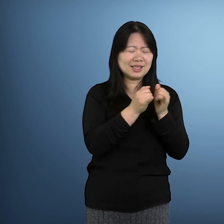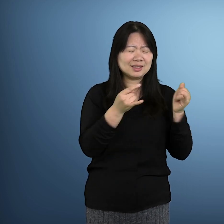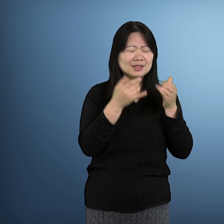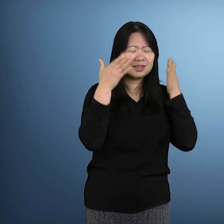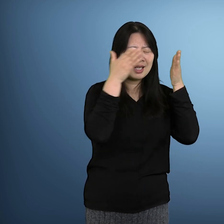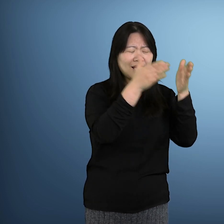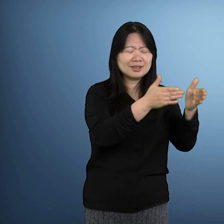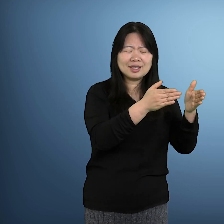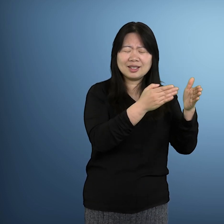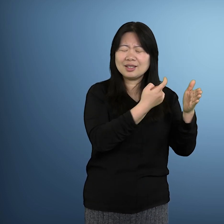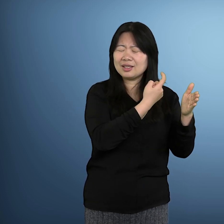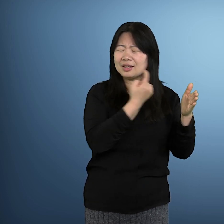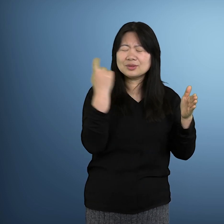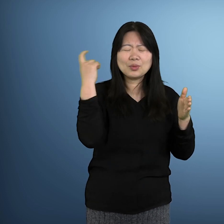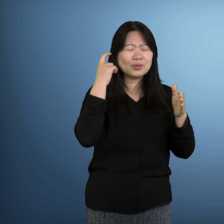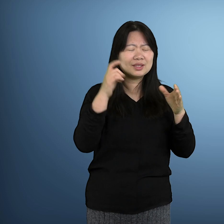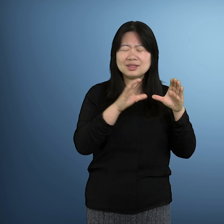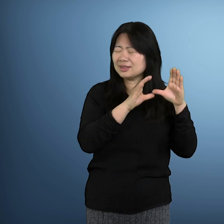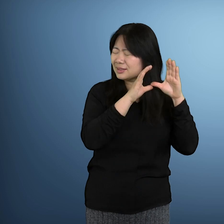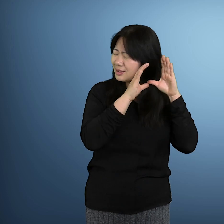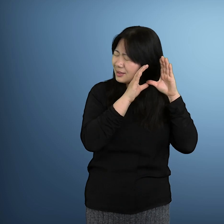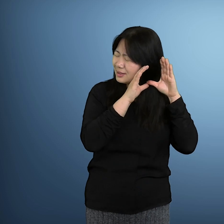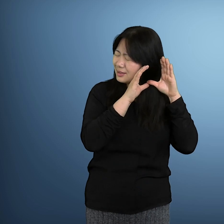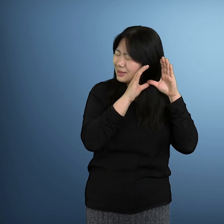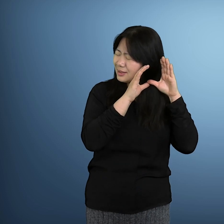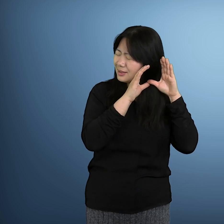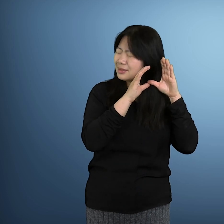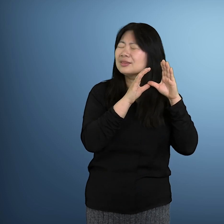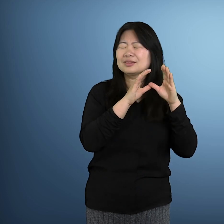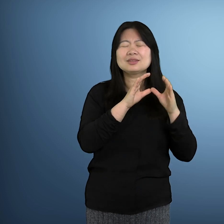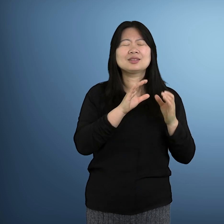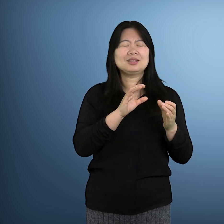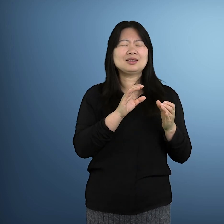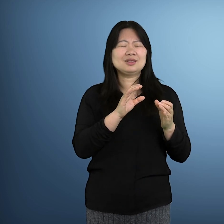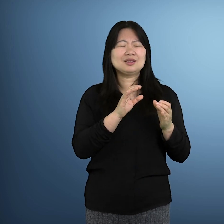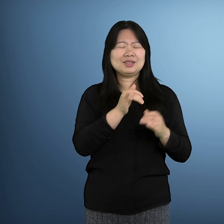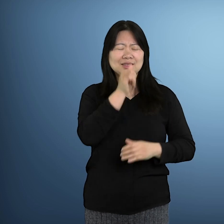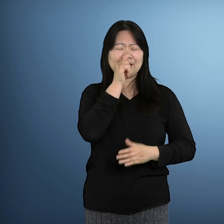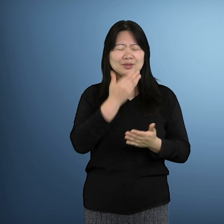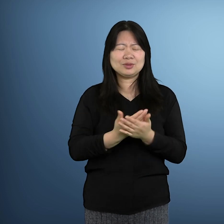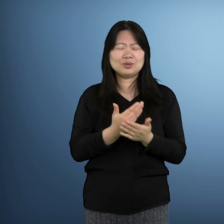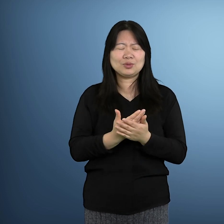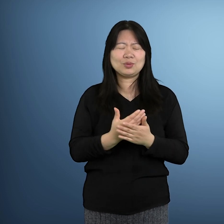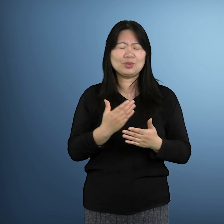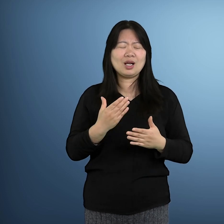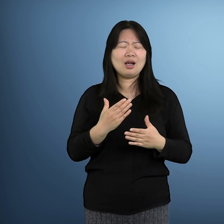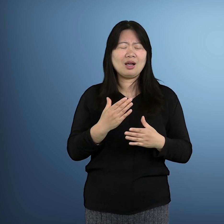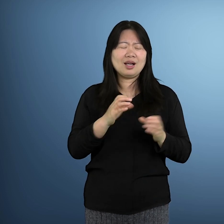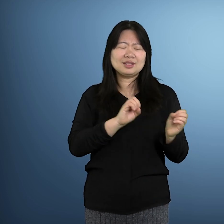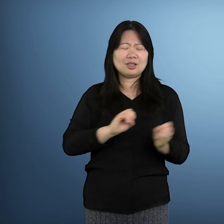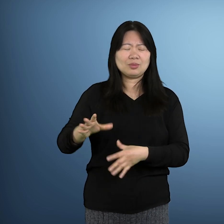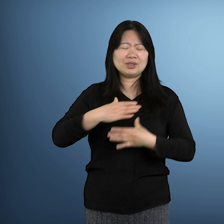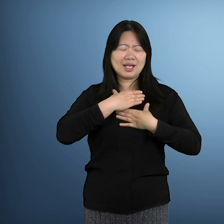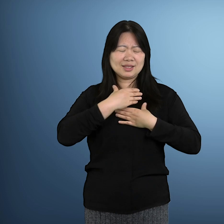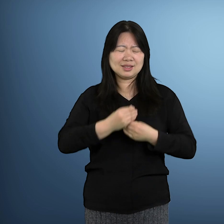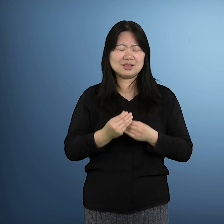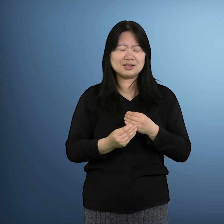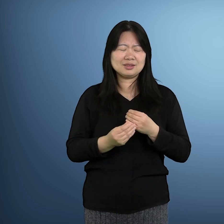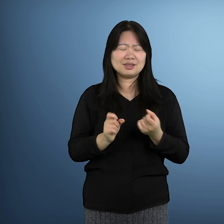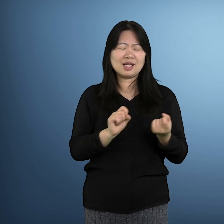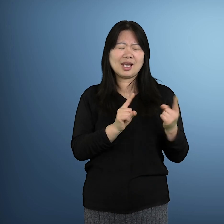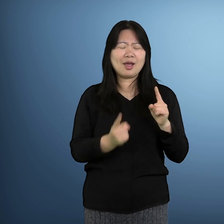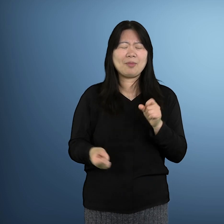하시고 온 땅에 잃어버린 안식을 회복해 나가는 순종이 있도록 이끌어